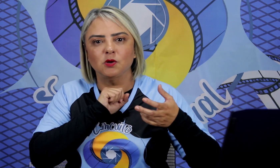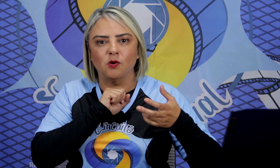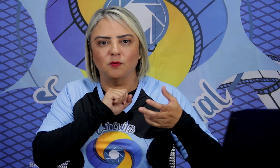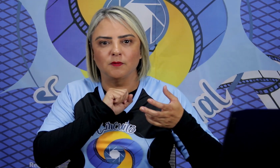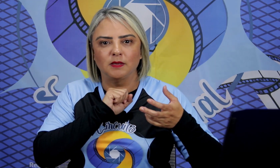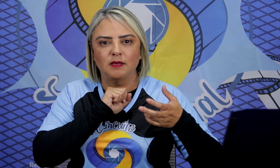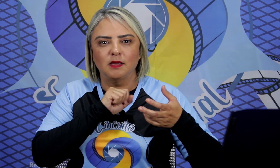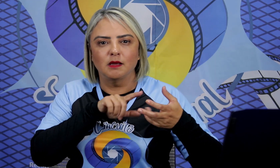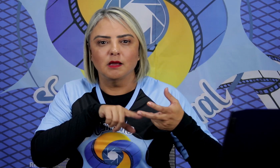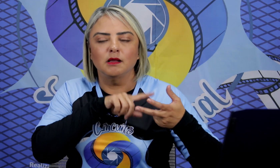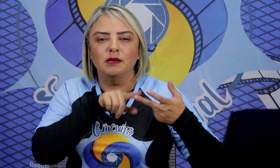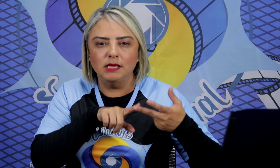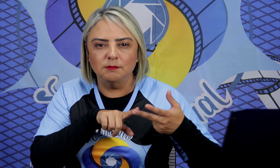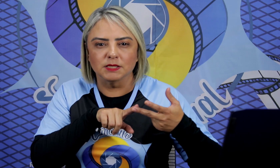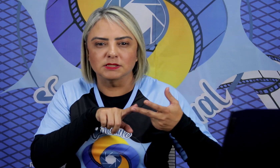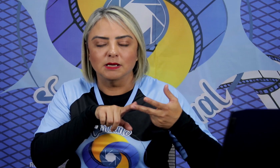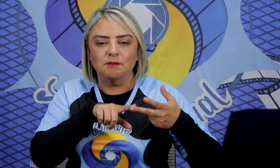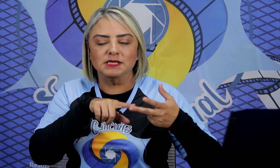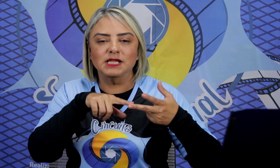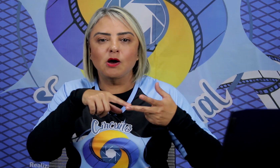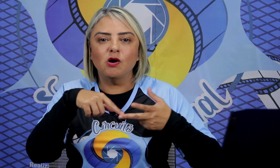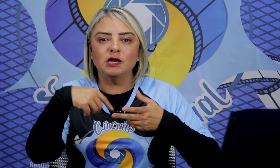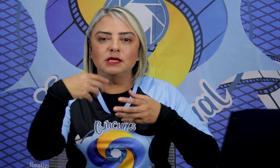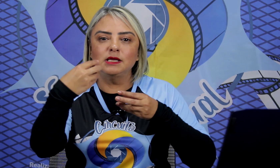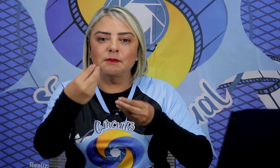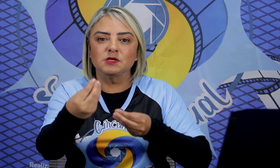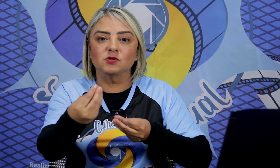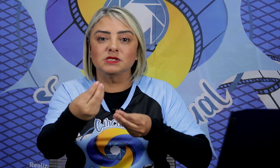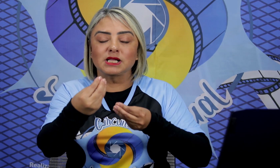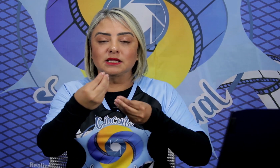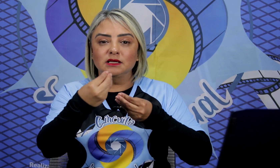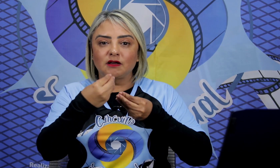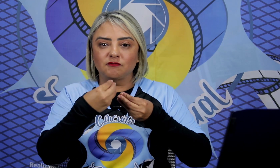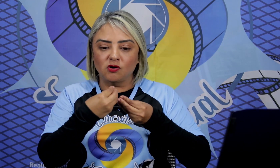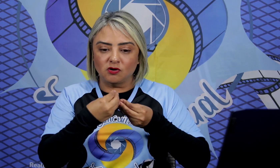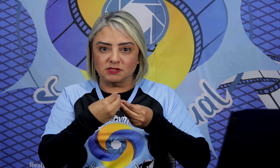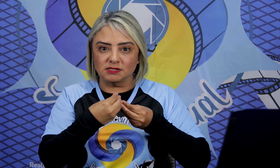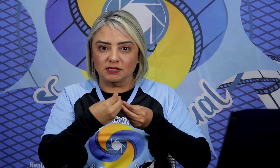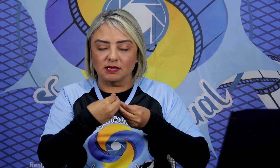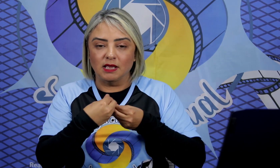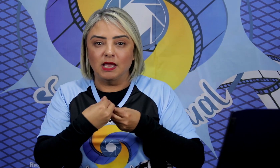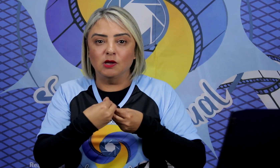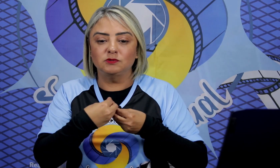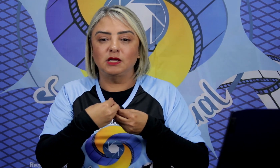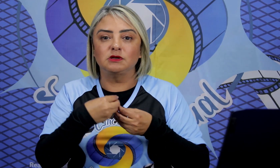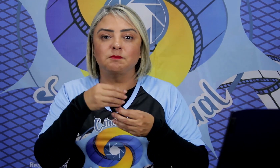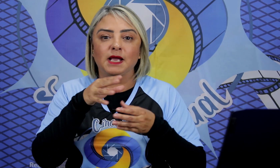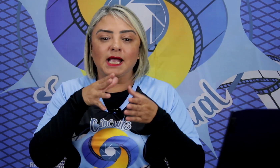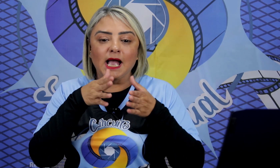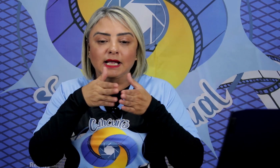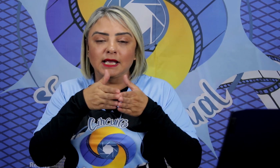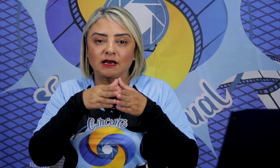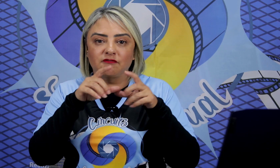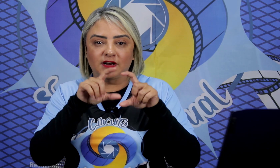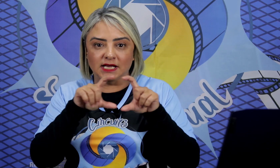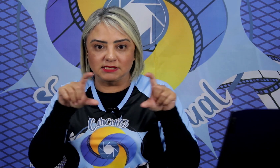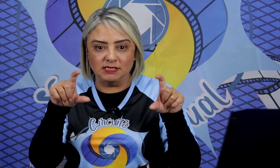espanhol, libras. Mas na hora que a pessoa está dando a voz, eu tenho que pegar aquela frase que